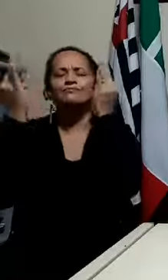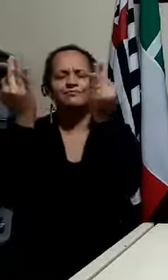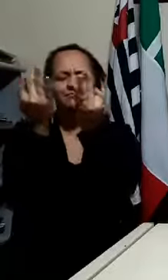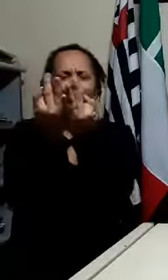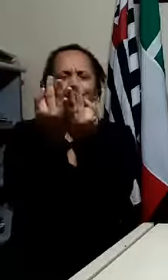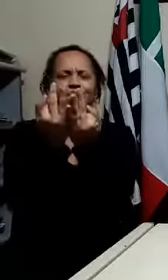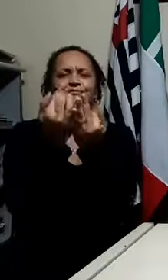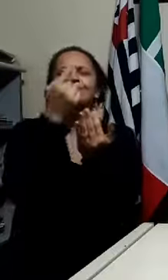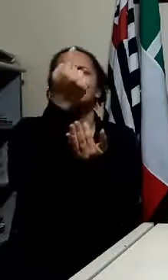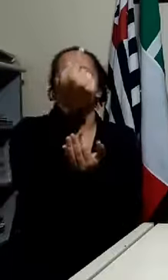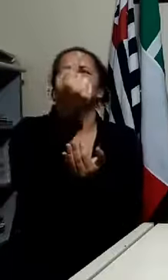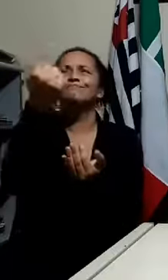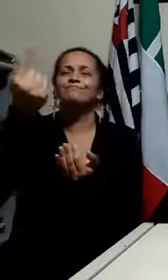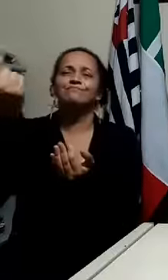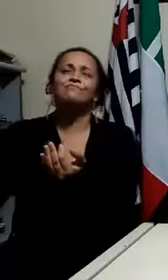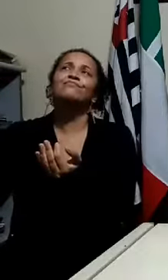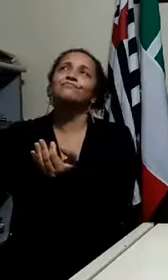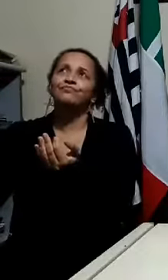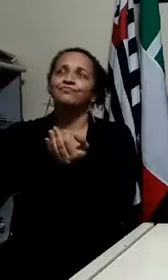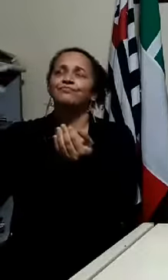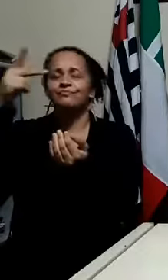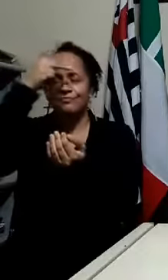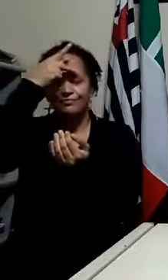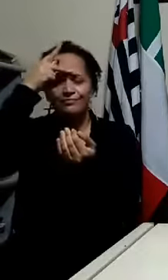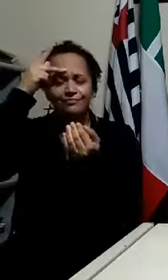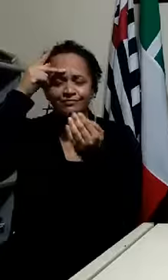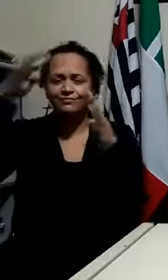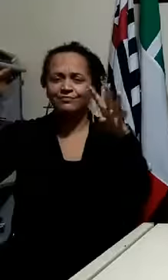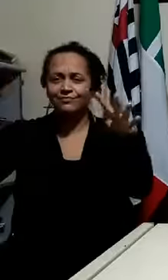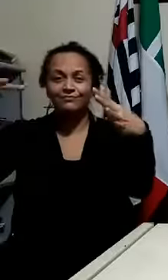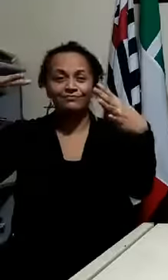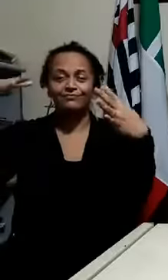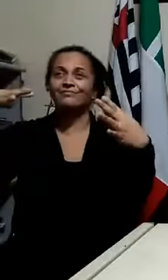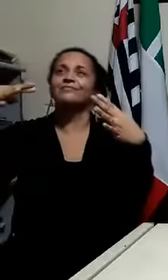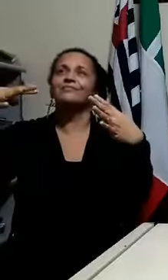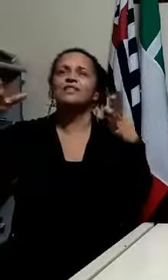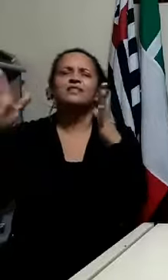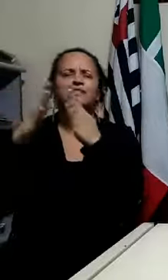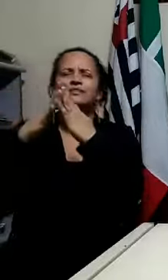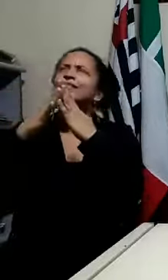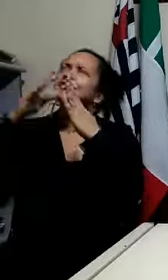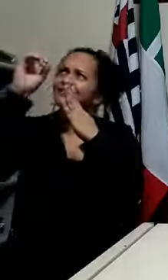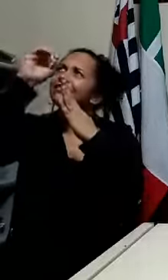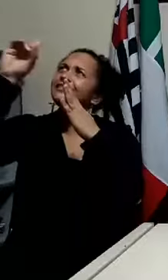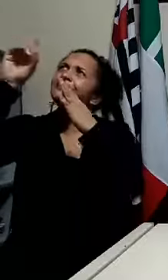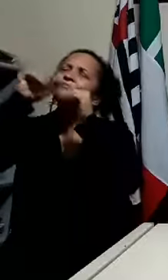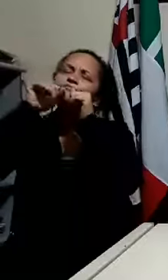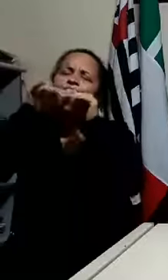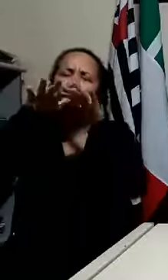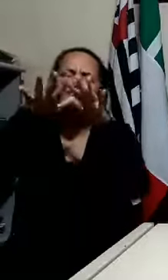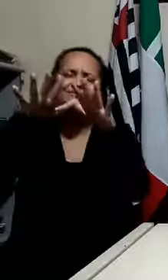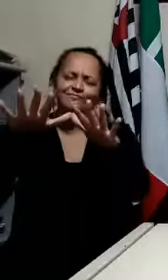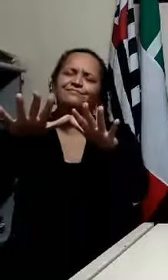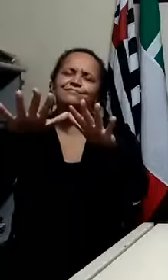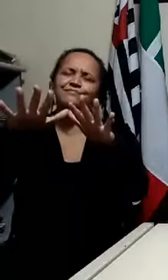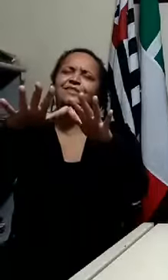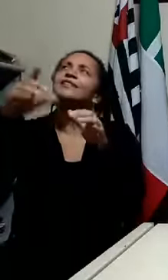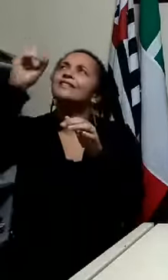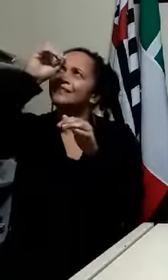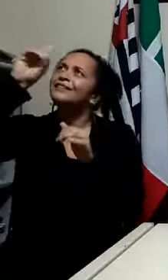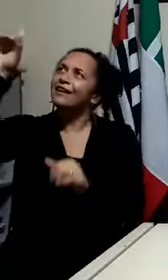Senhor. Todos aqueles que estão nos assistindo nos seus lares, que o Senhor os abençoe, que o Senhor fale com